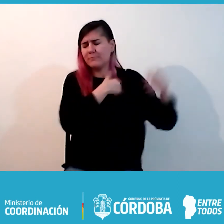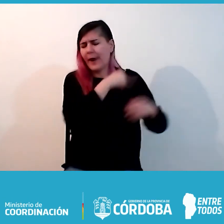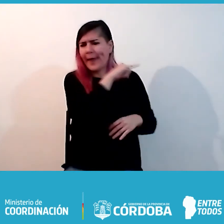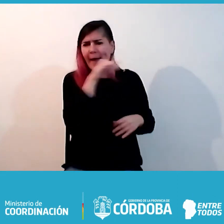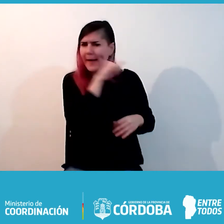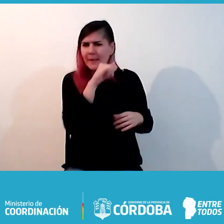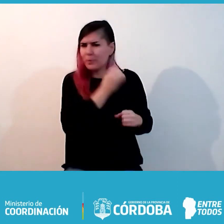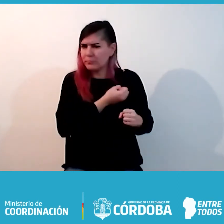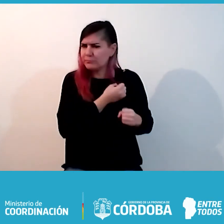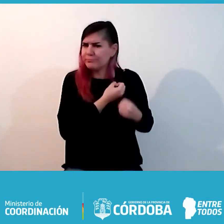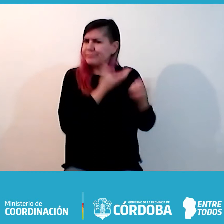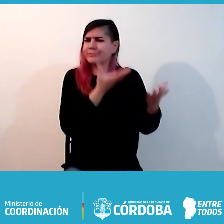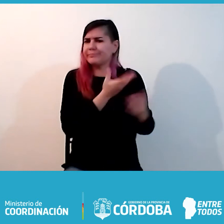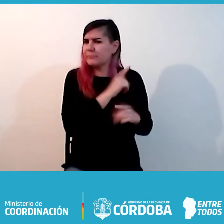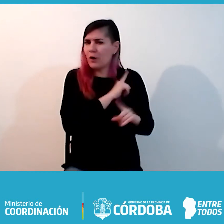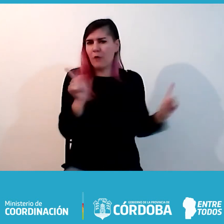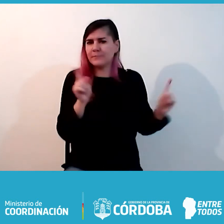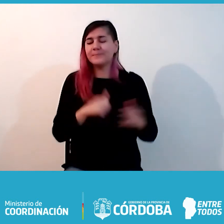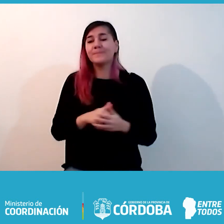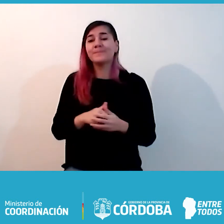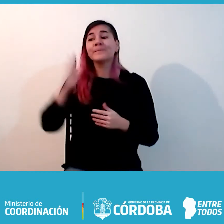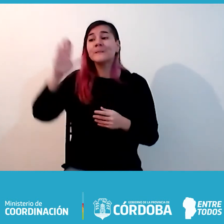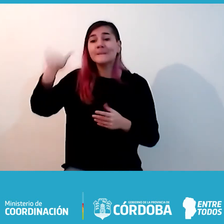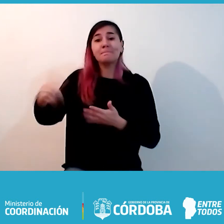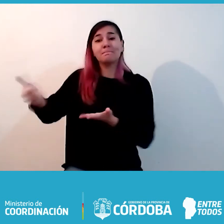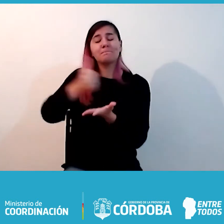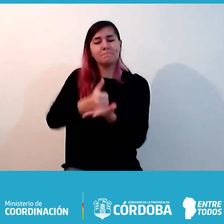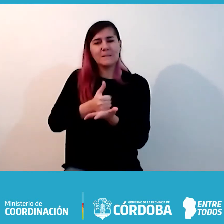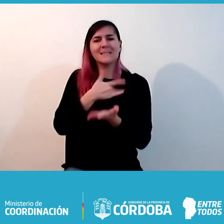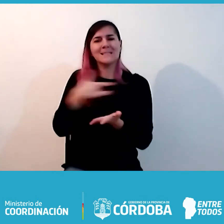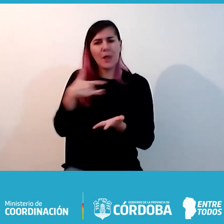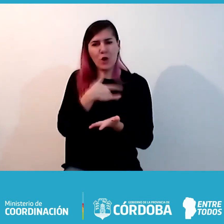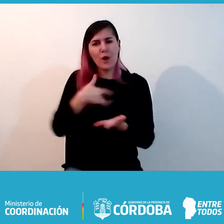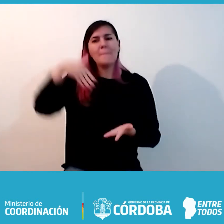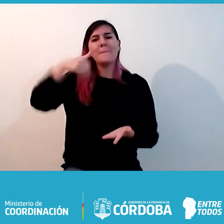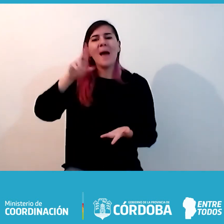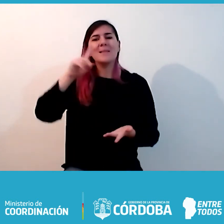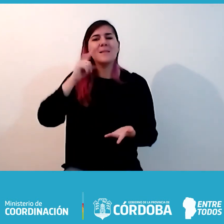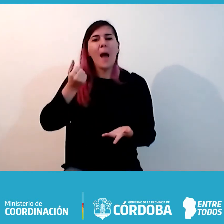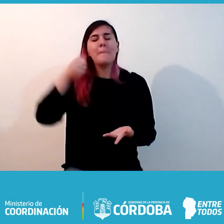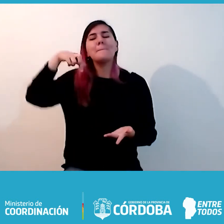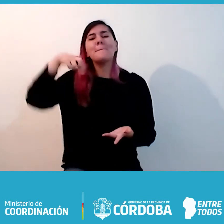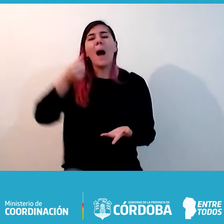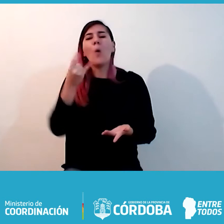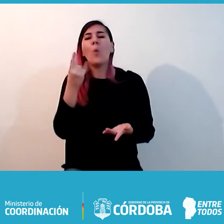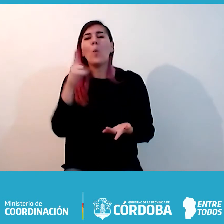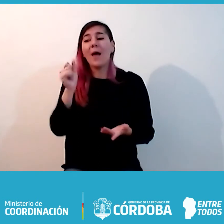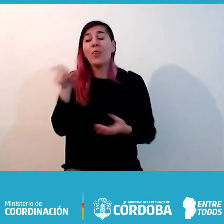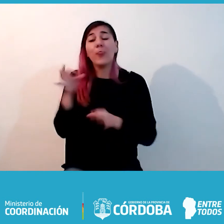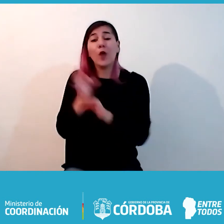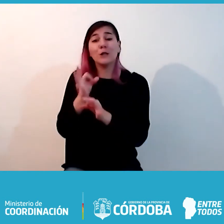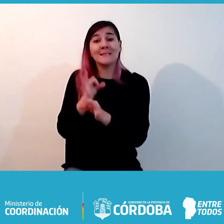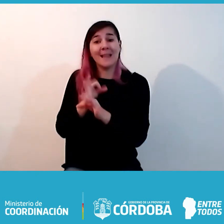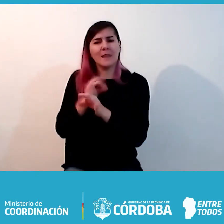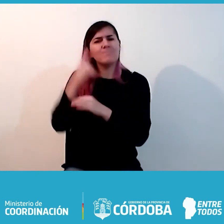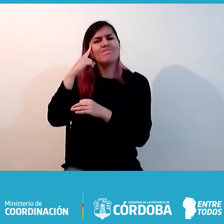obra. Seguidamente, se la convoca a participar a la señora Boglione María Paula, quien comenzando se presenta, es docente y considera que esta